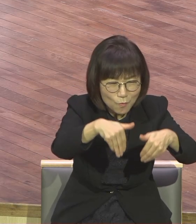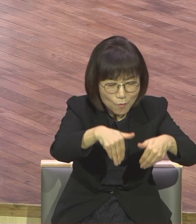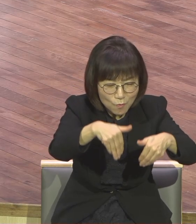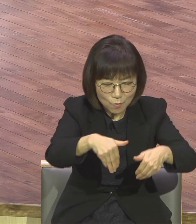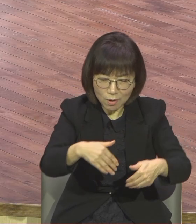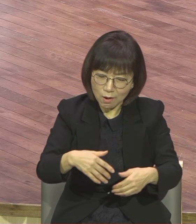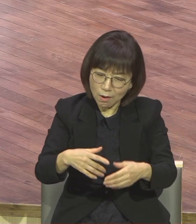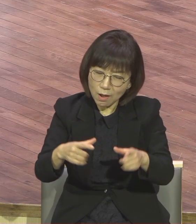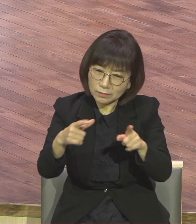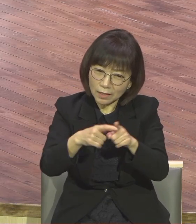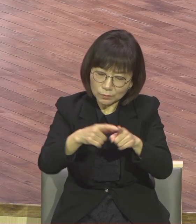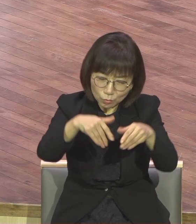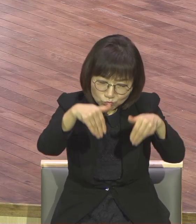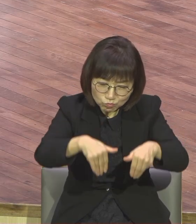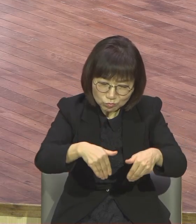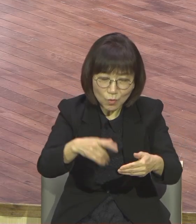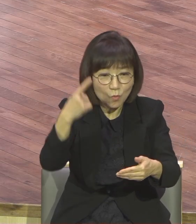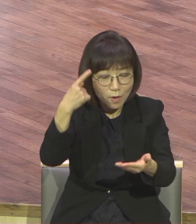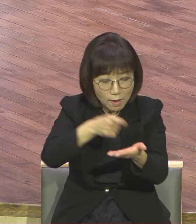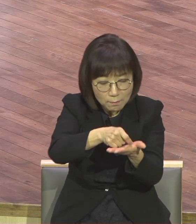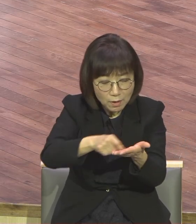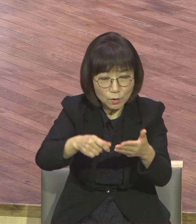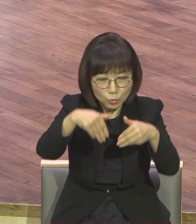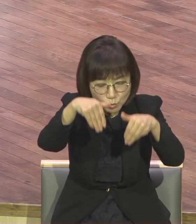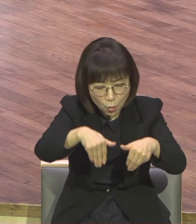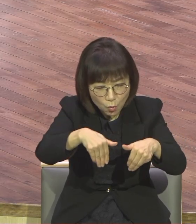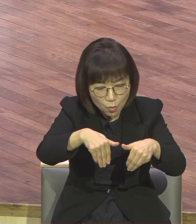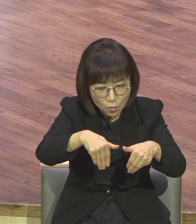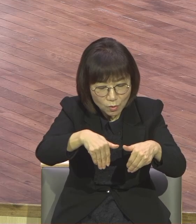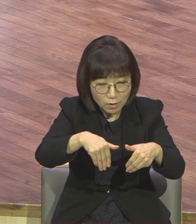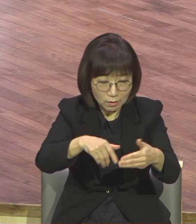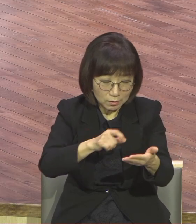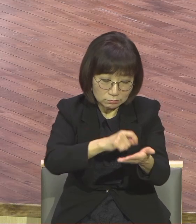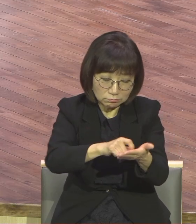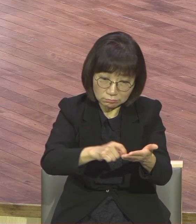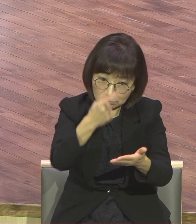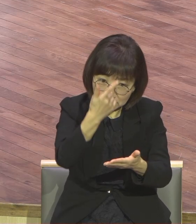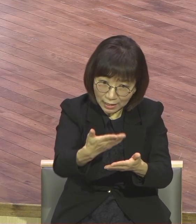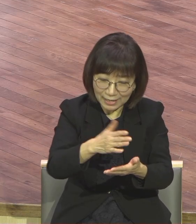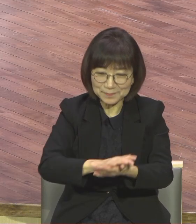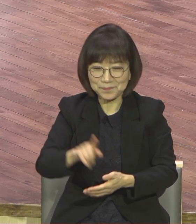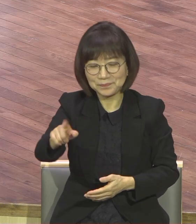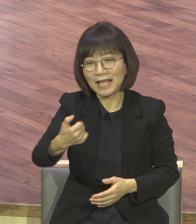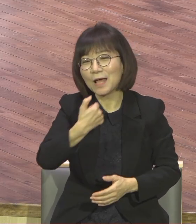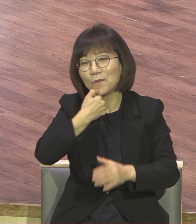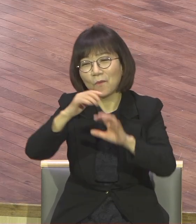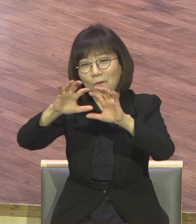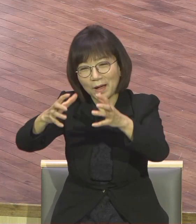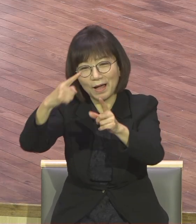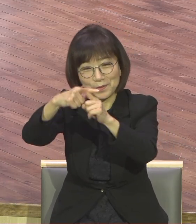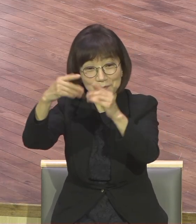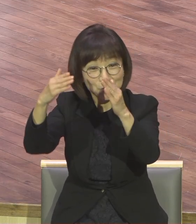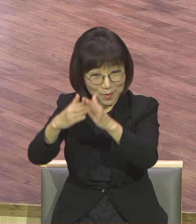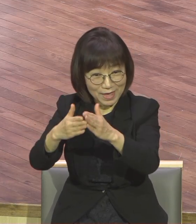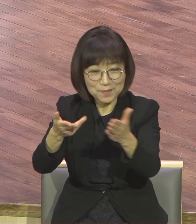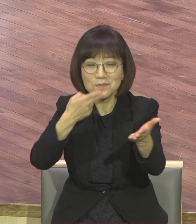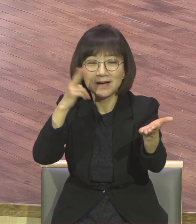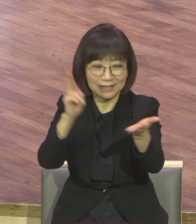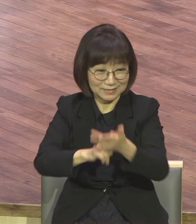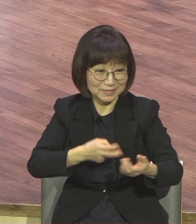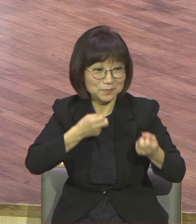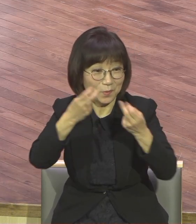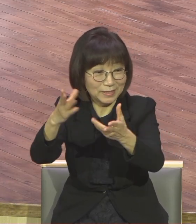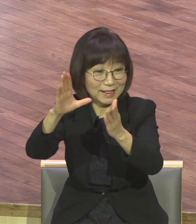로마서 1차적인 이 로마 교회에 있는 성도들에게 영적 진리를 쉽게 설명하기